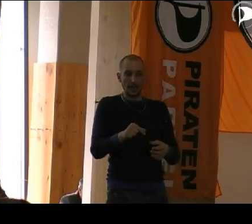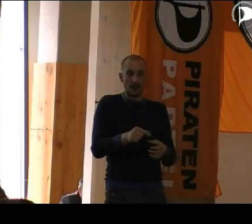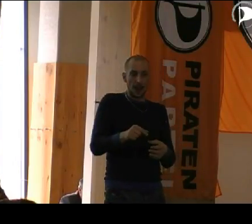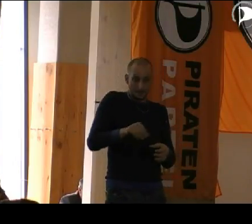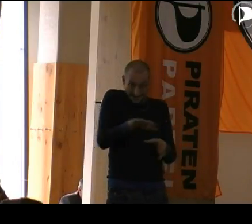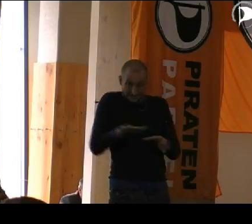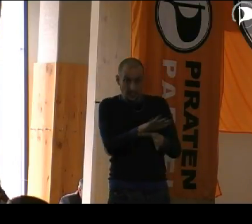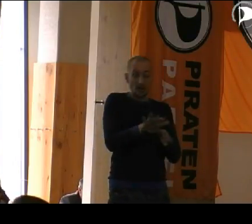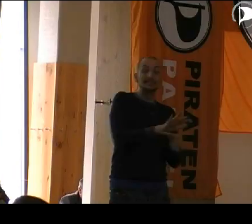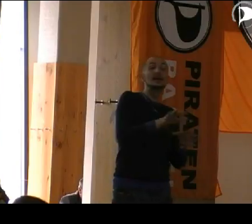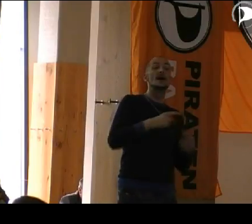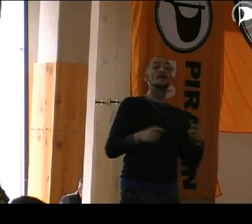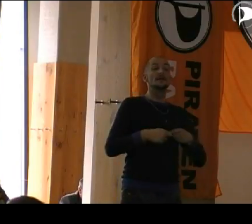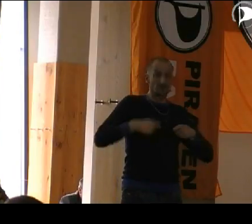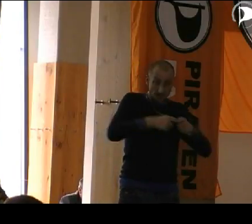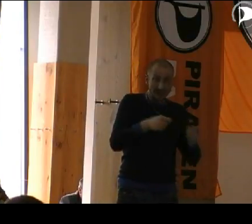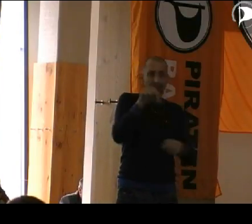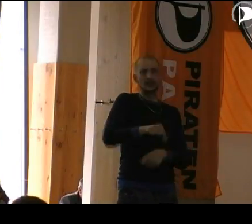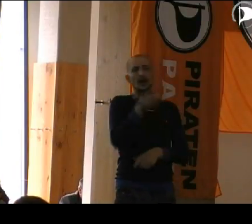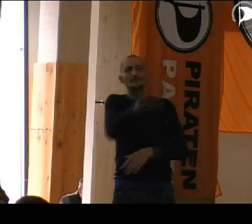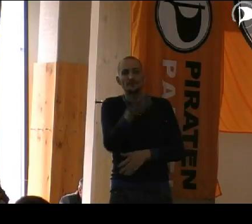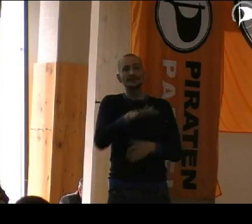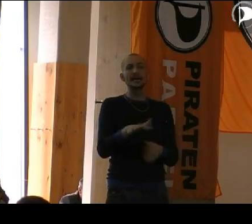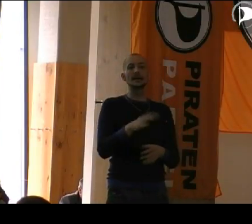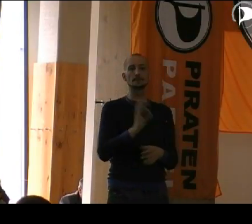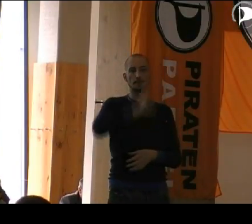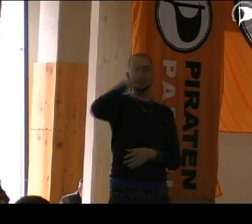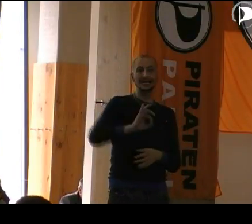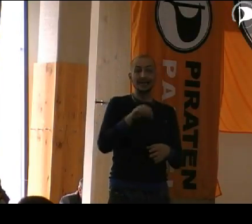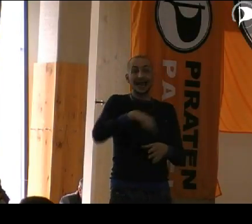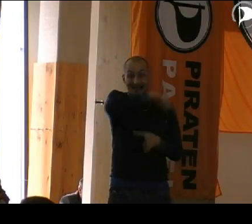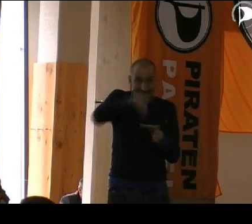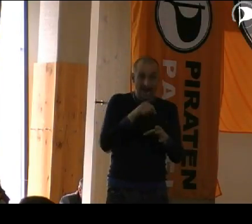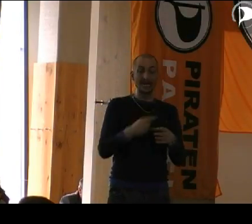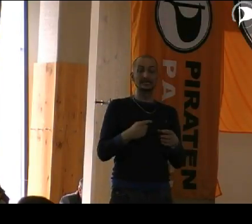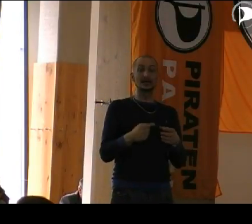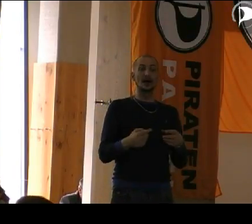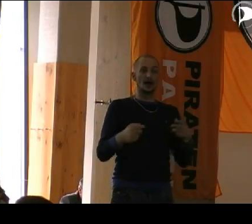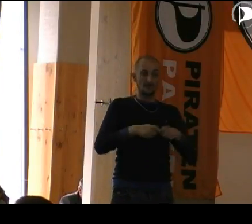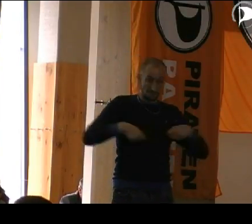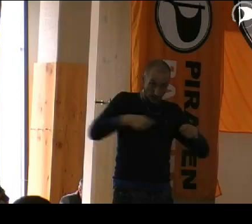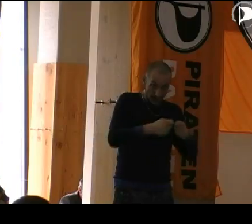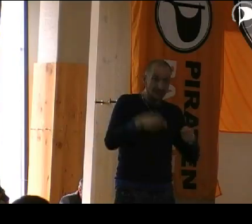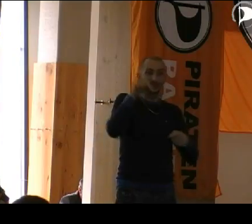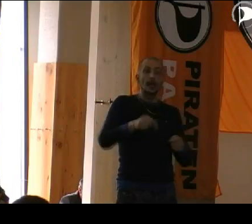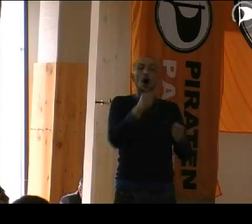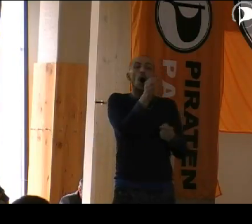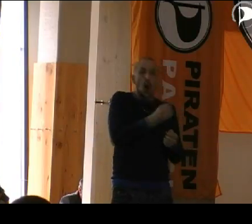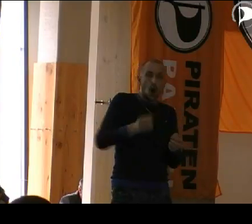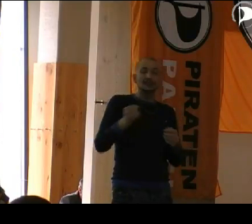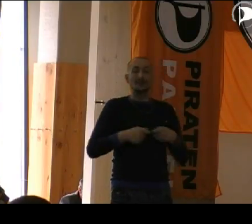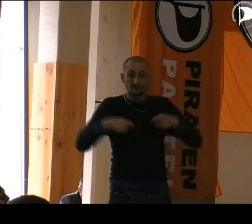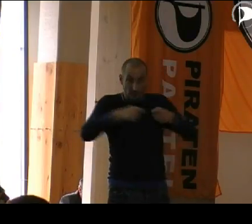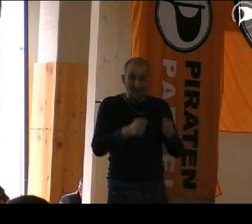35 prozent der 15 mutter und die kreisverbände mit ortsverbänden zusammen 35